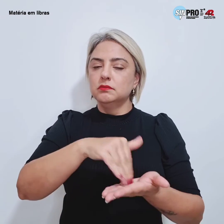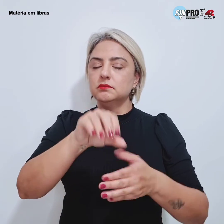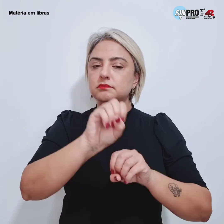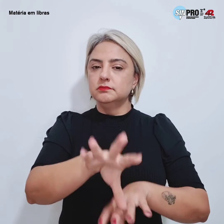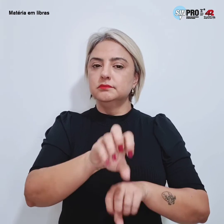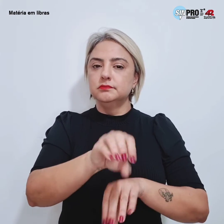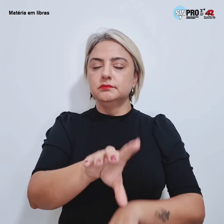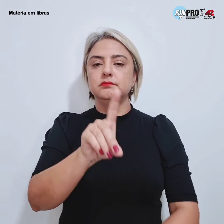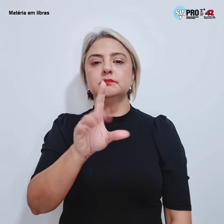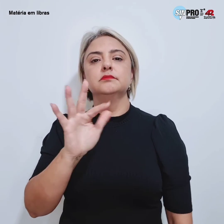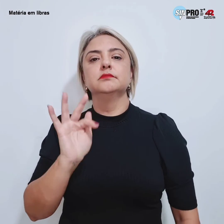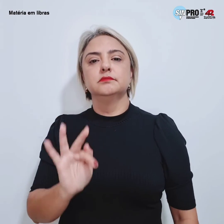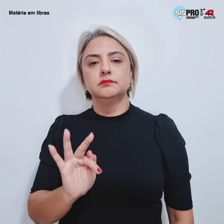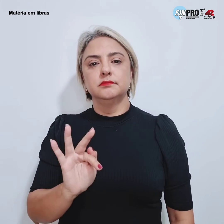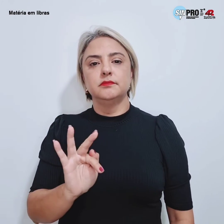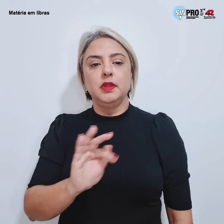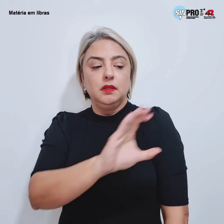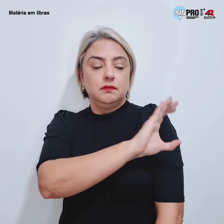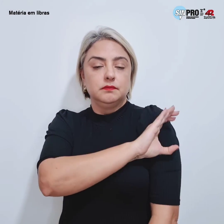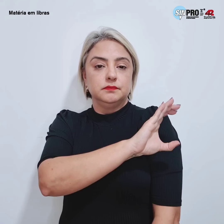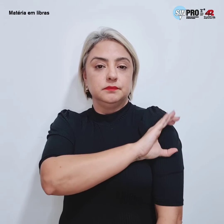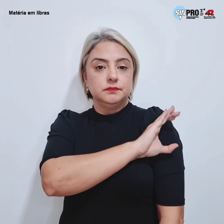Rede Pública de Ensino do Distrito